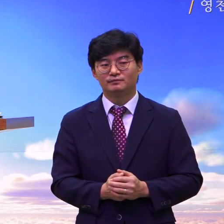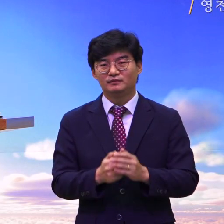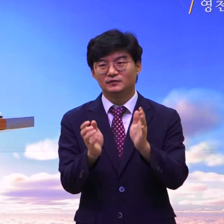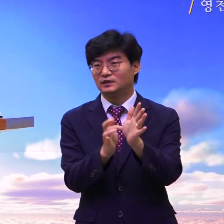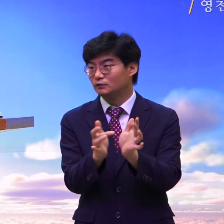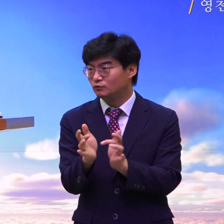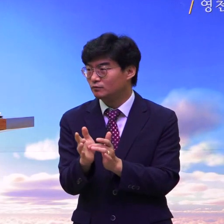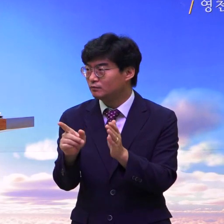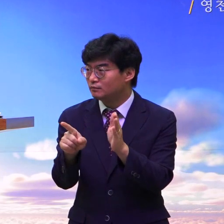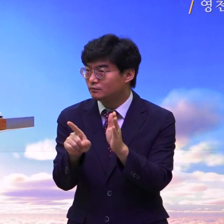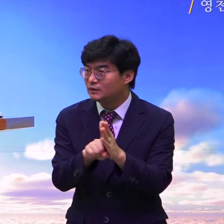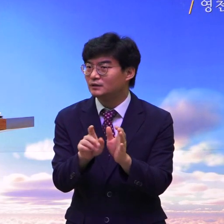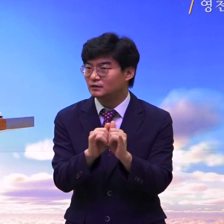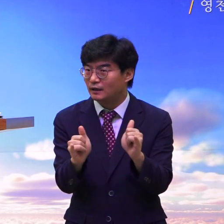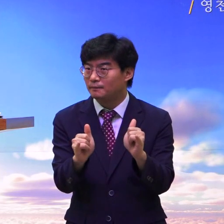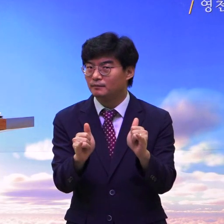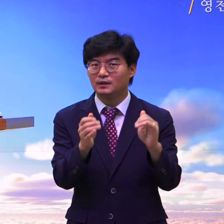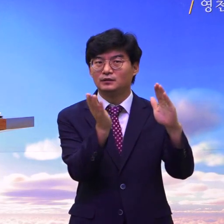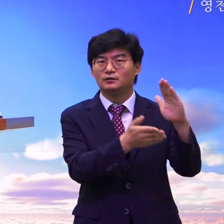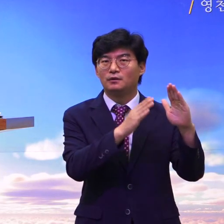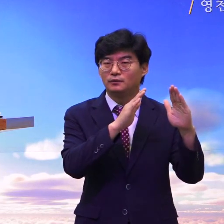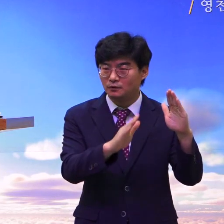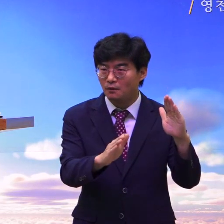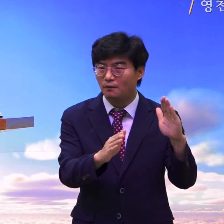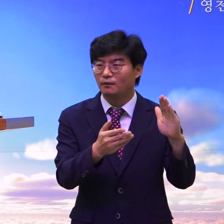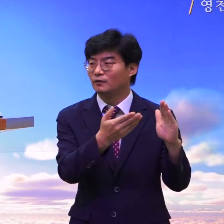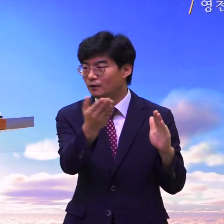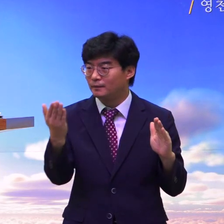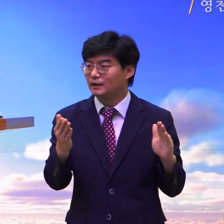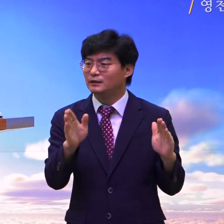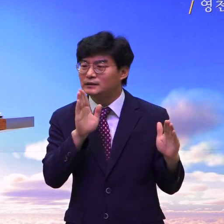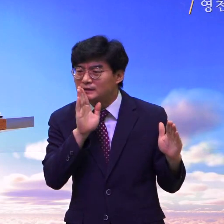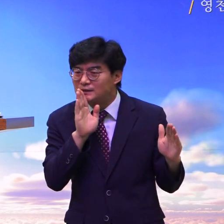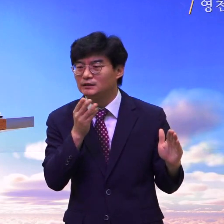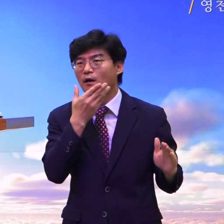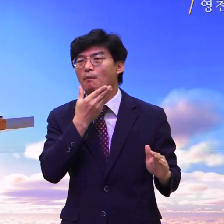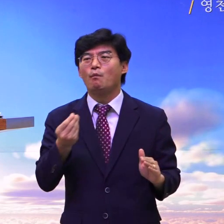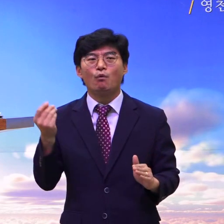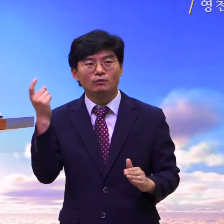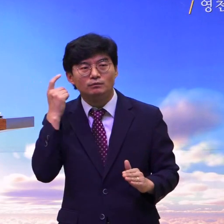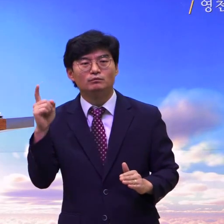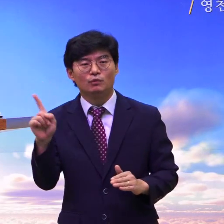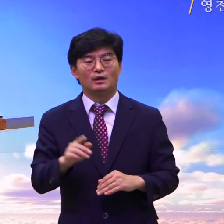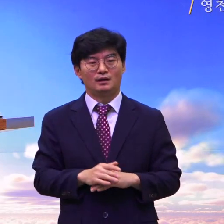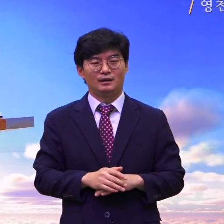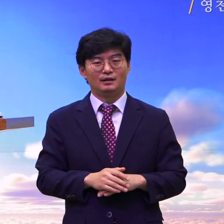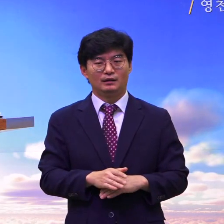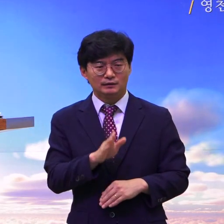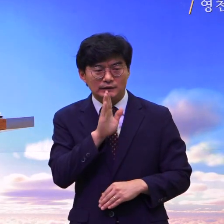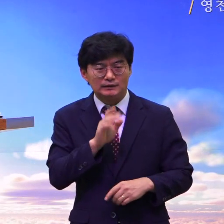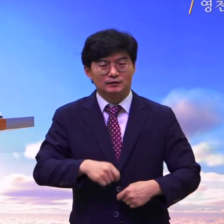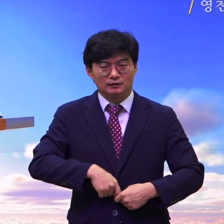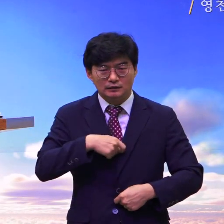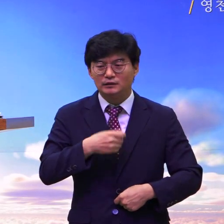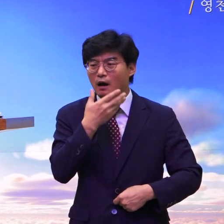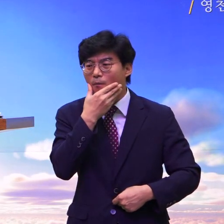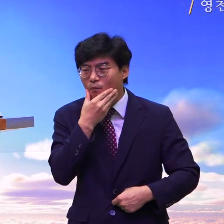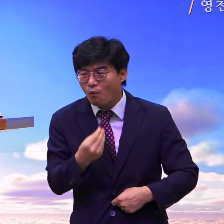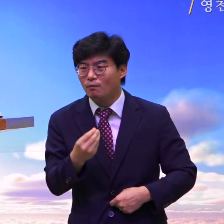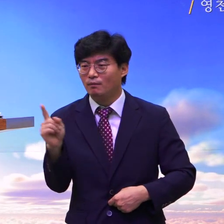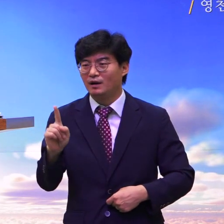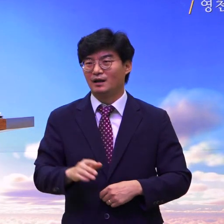그리스도인에게, 성도에게 진정한 복은 무엇입니까? 성도에게 진정한 복은 오직 하나님 한